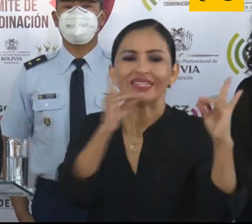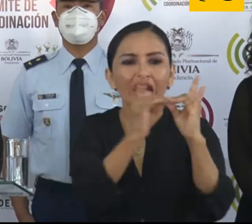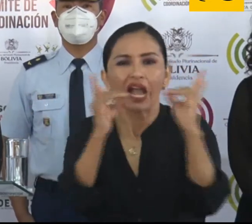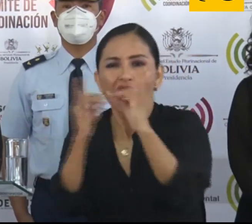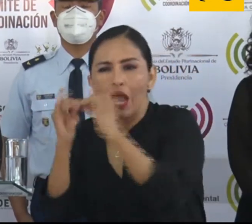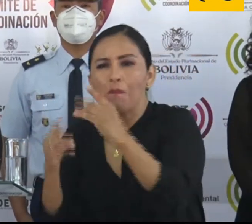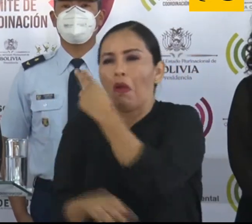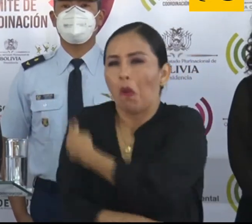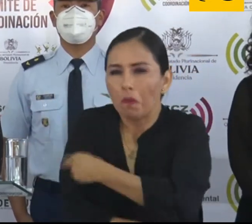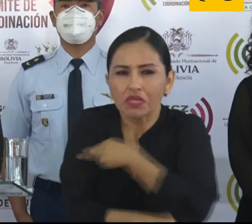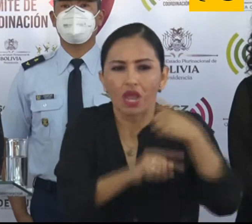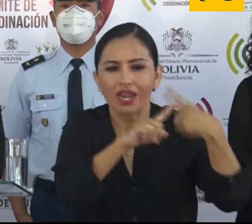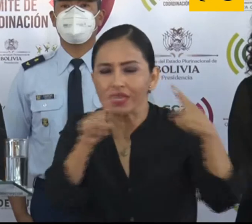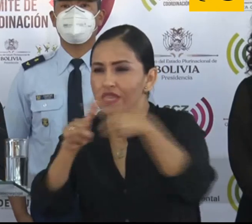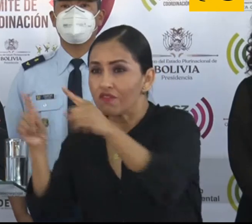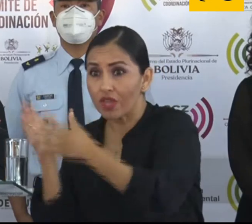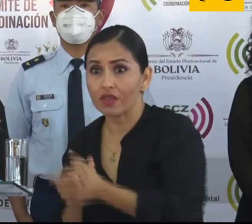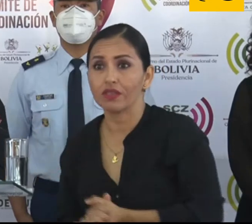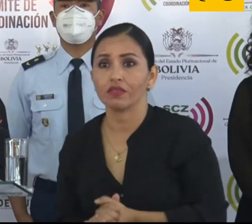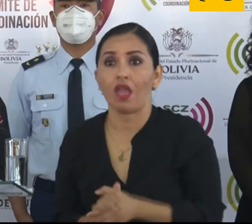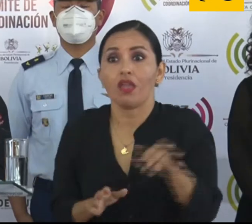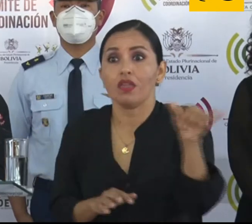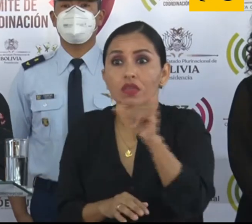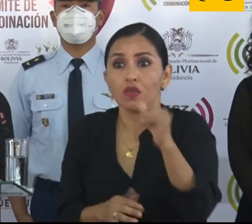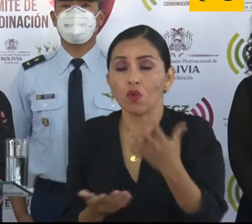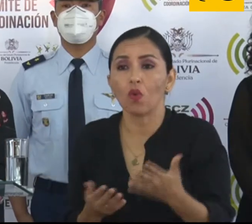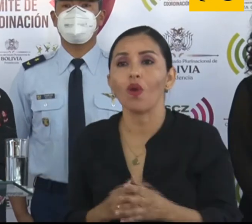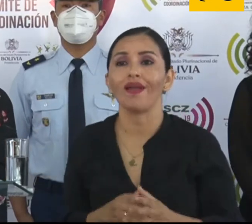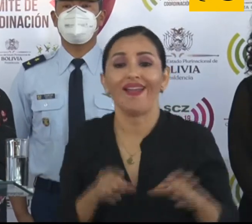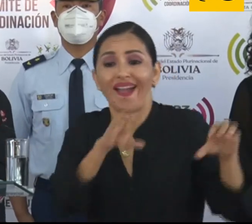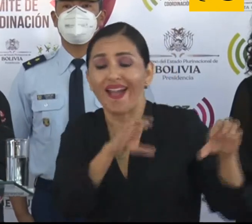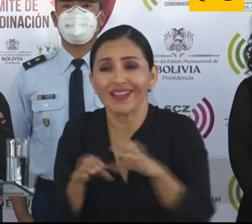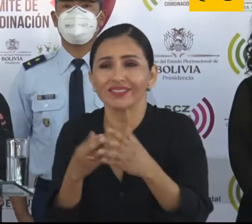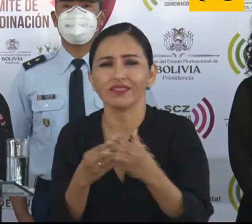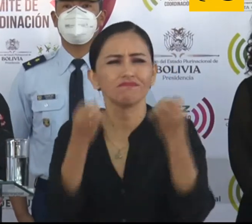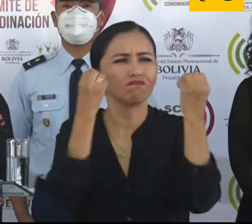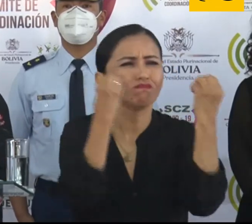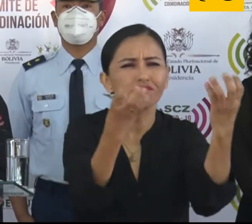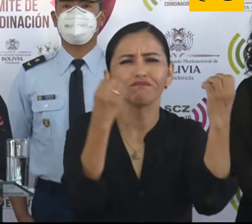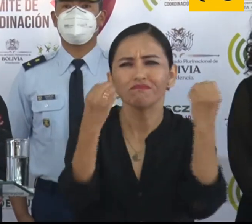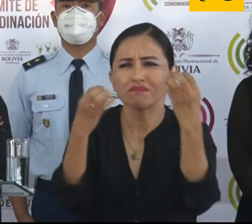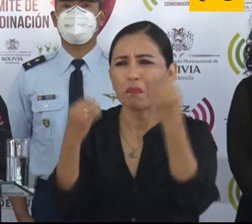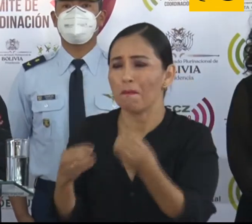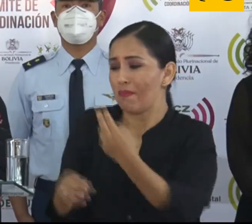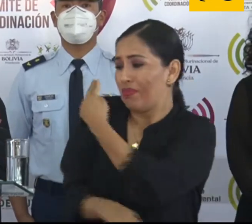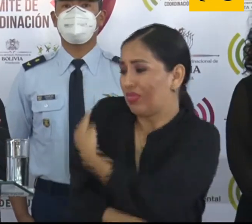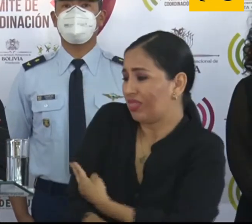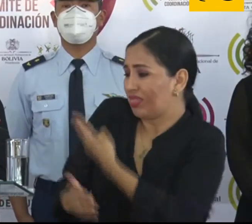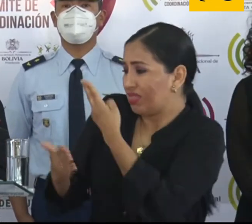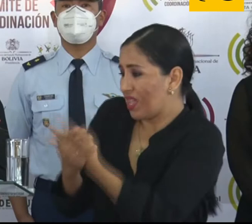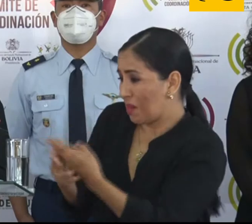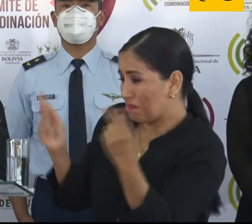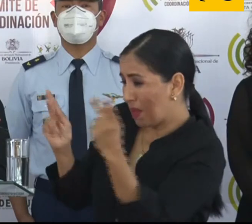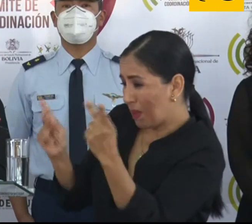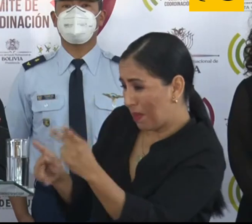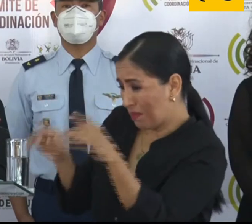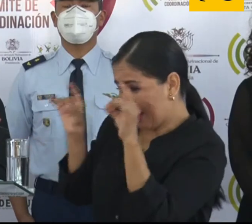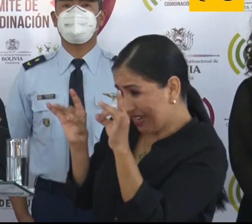camas hospitalarias. También significa instalar muchas más terapias